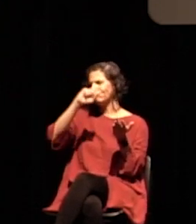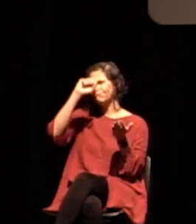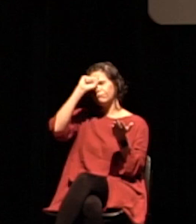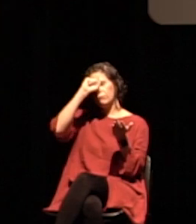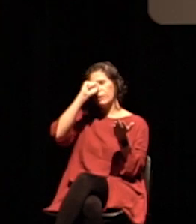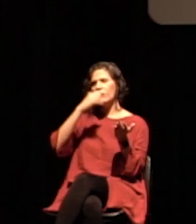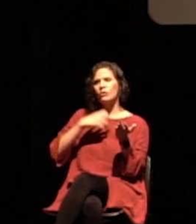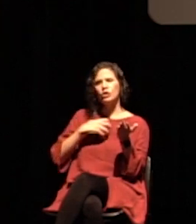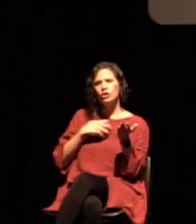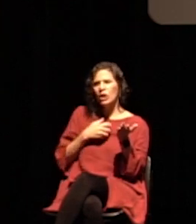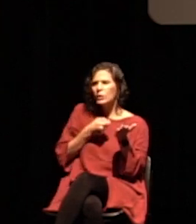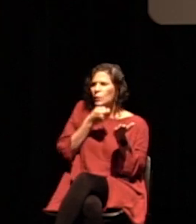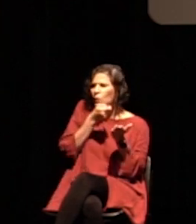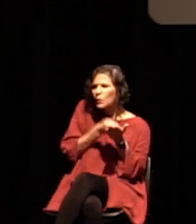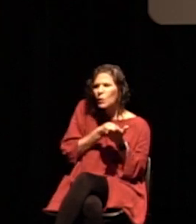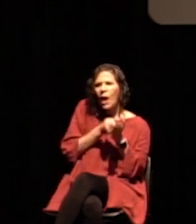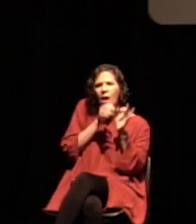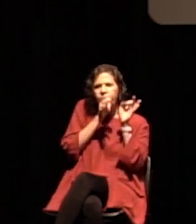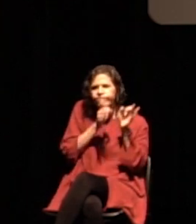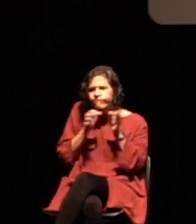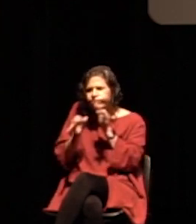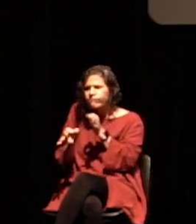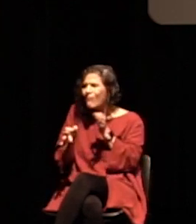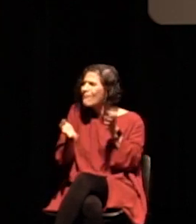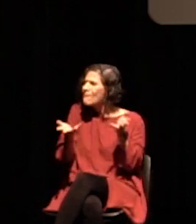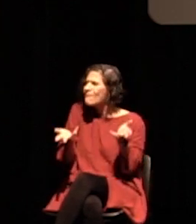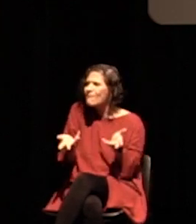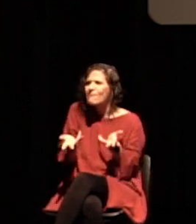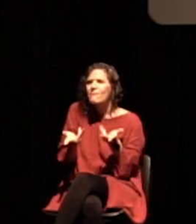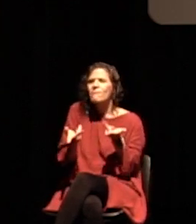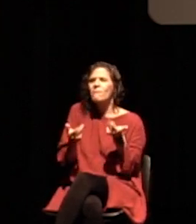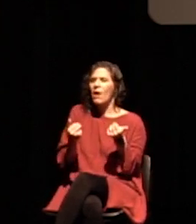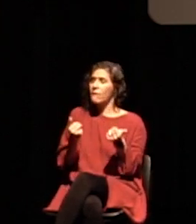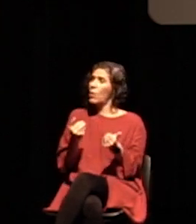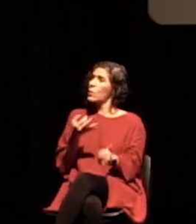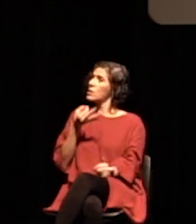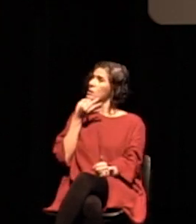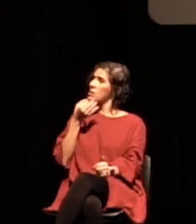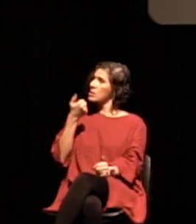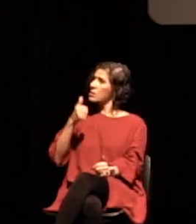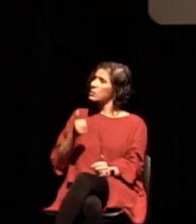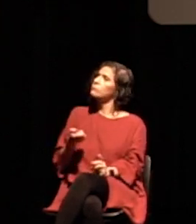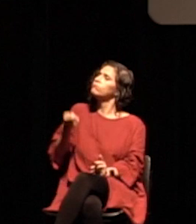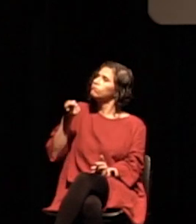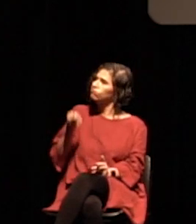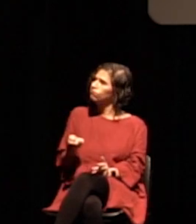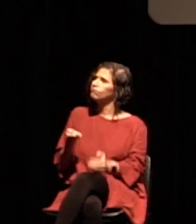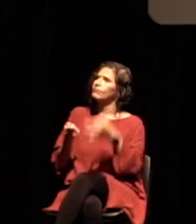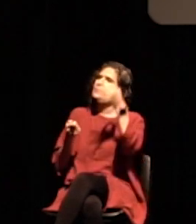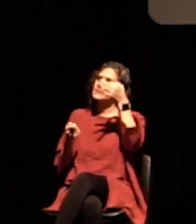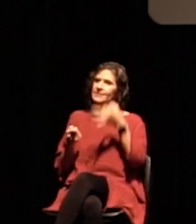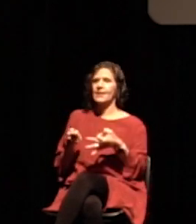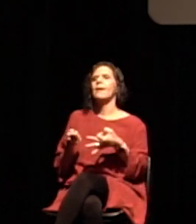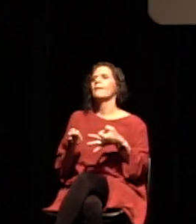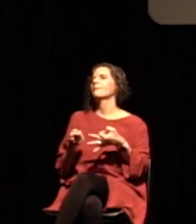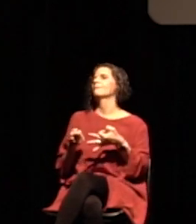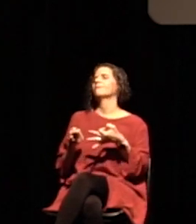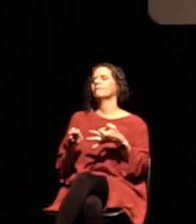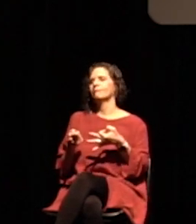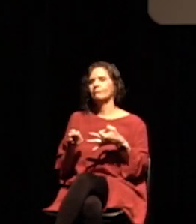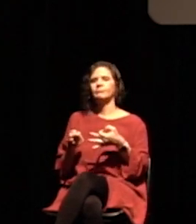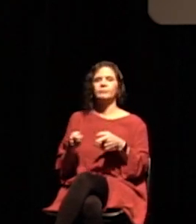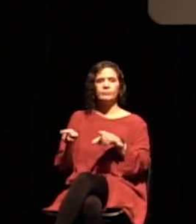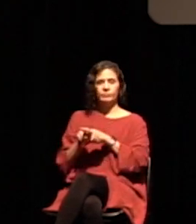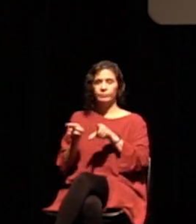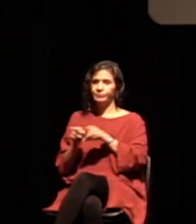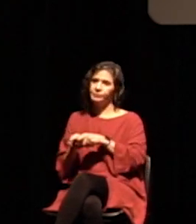um rigor extraordinário no trabalho, uma exigência crítica que não é pouca coisa. E gostaria